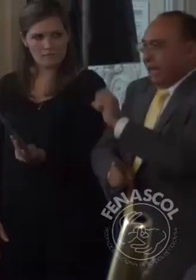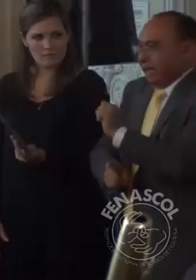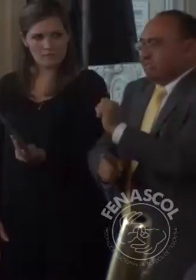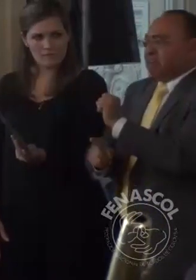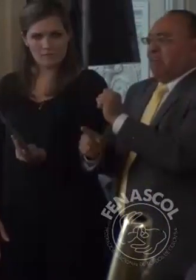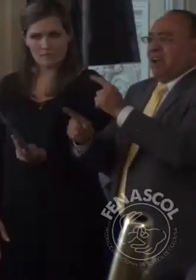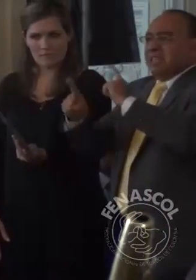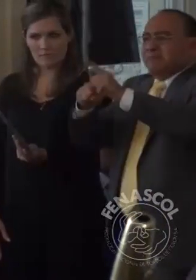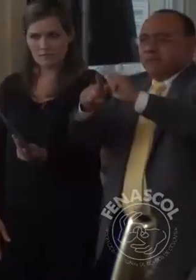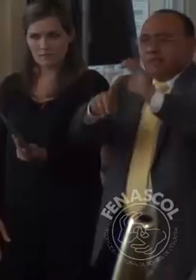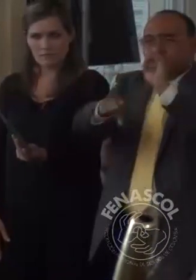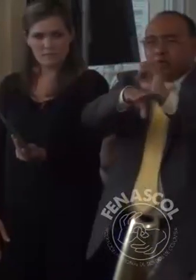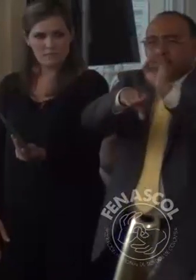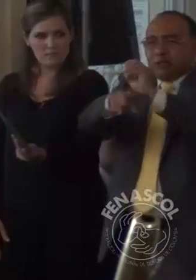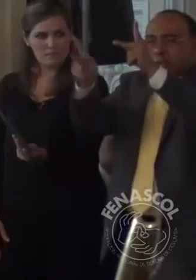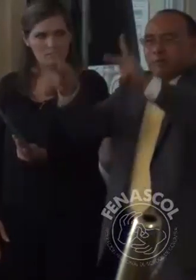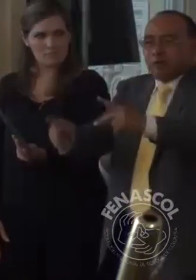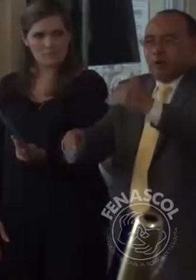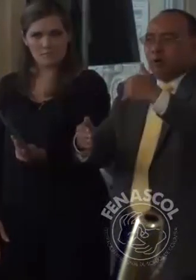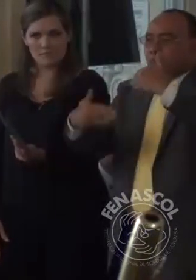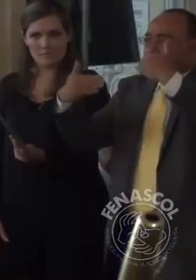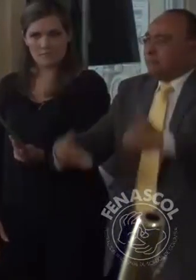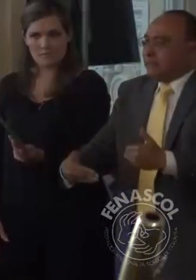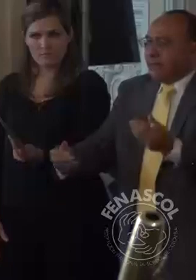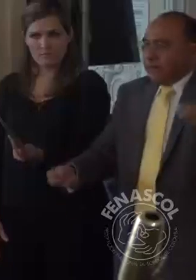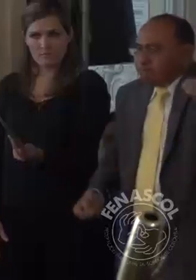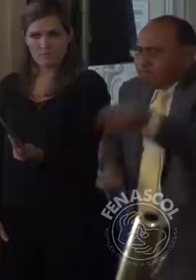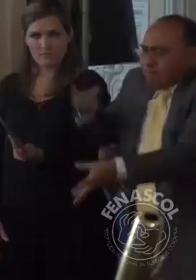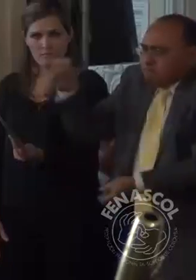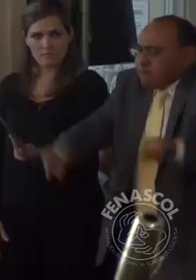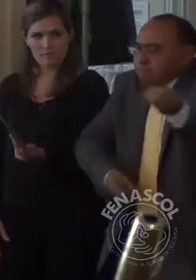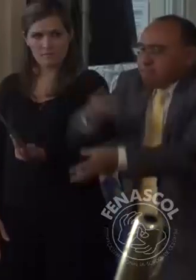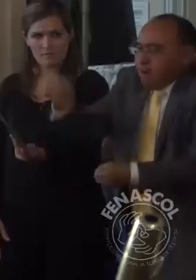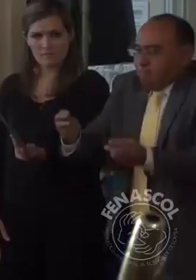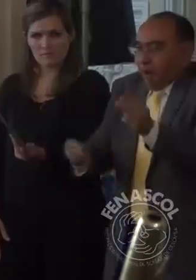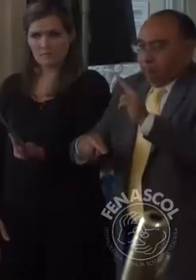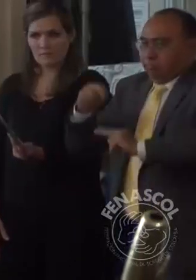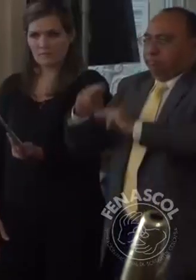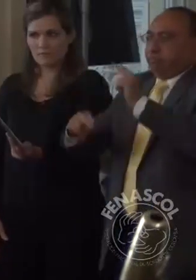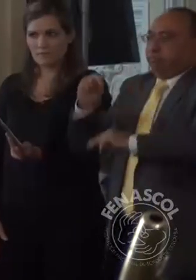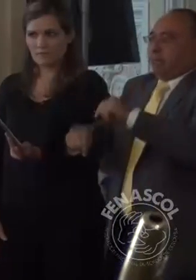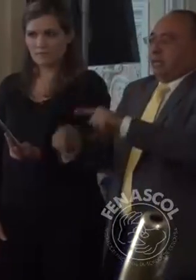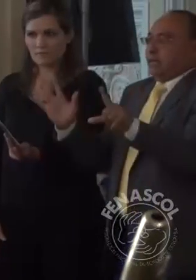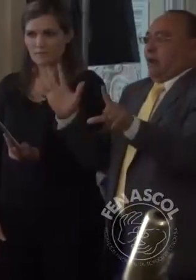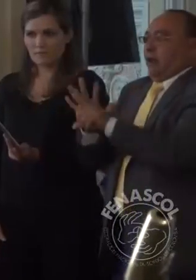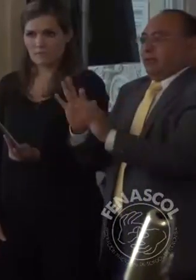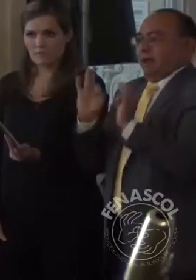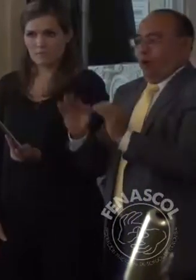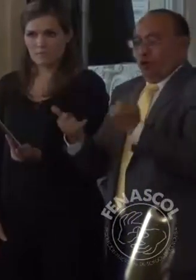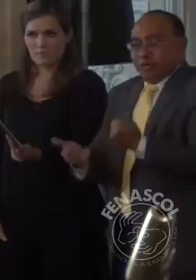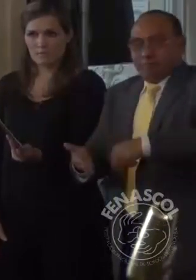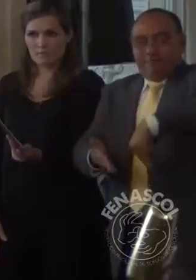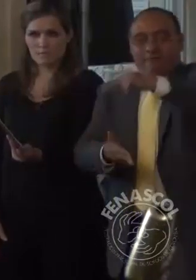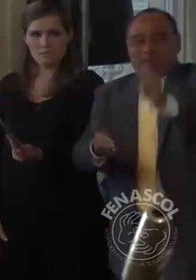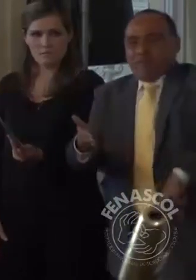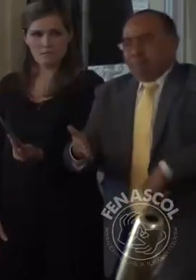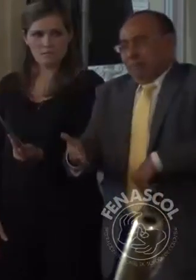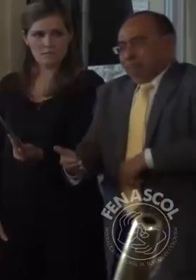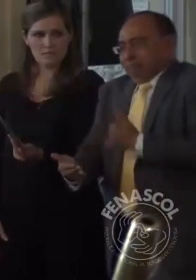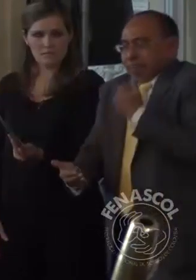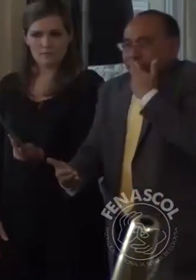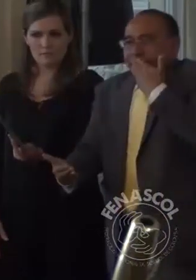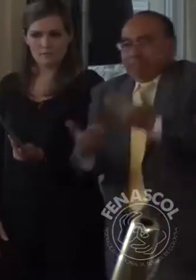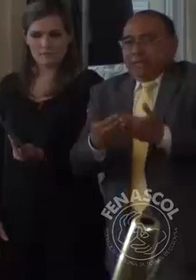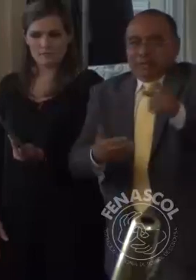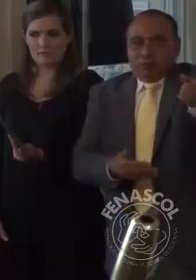de enlace sectorial, a las diferentes organizaciones, a las diferentes personas que aportaron para